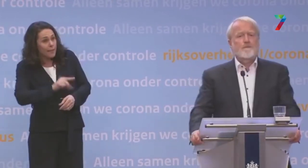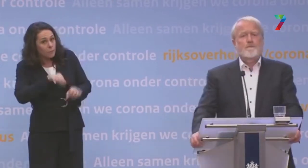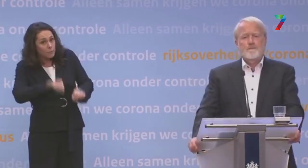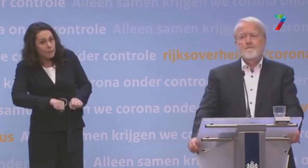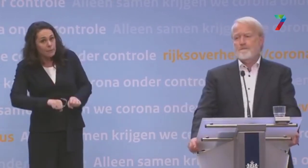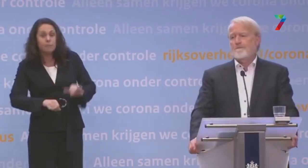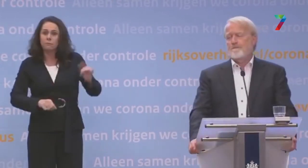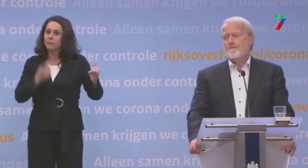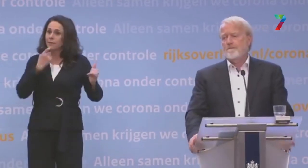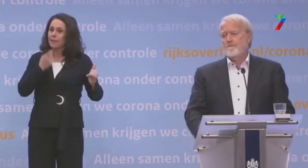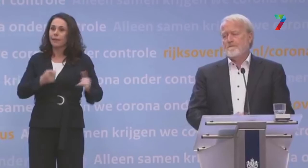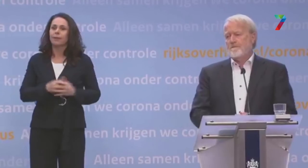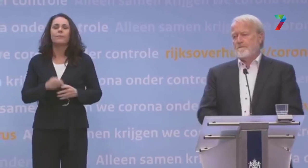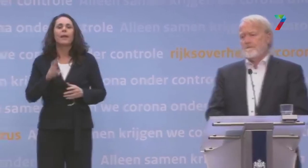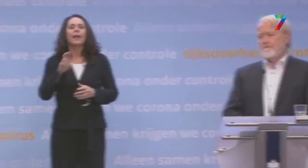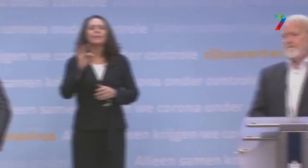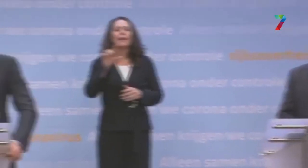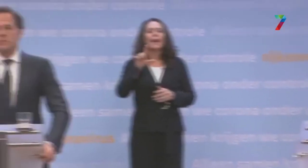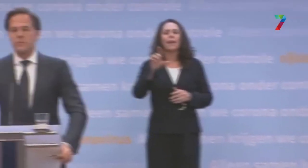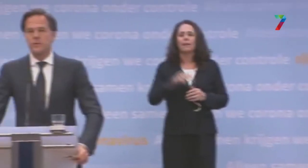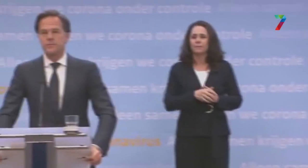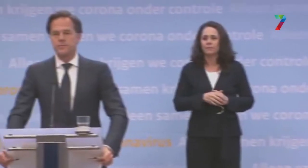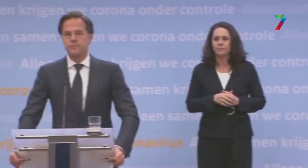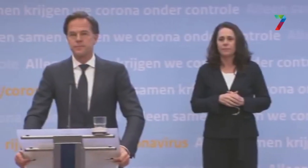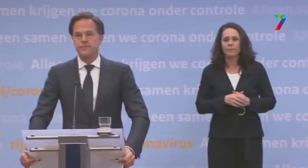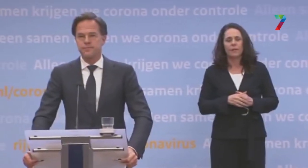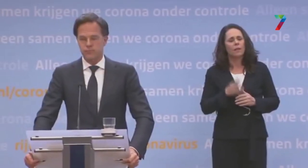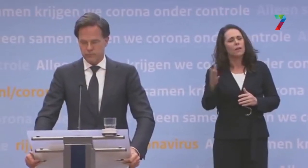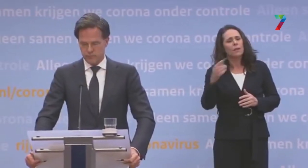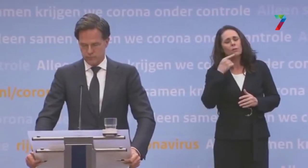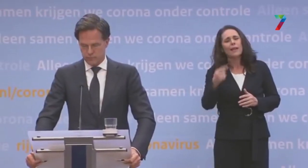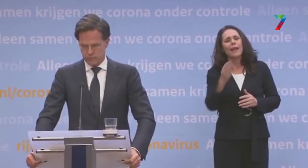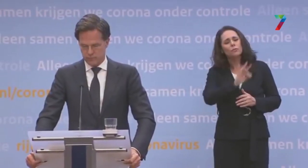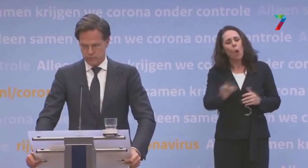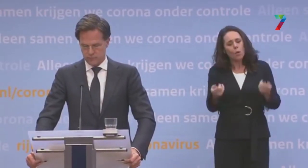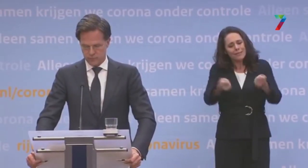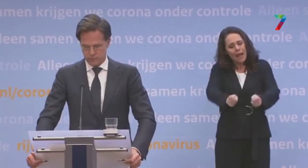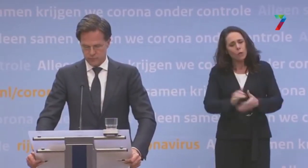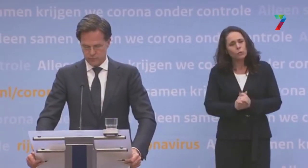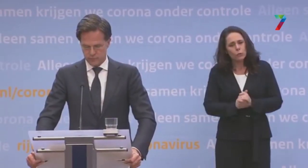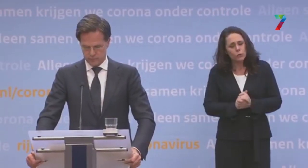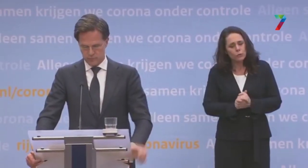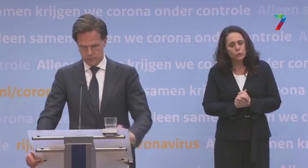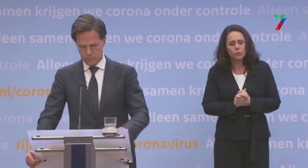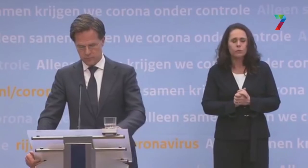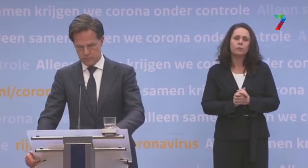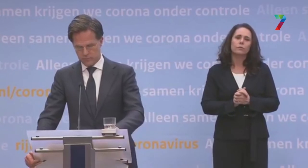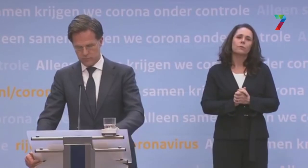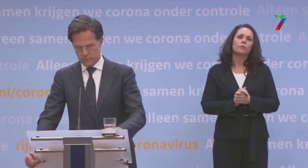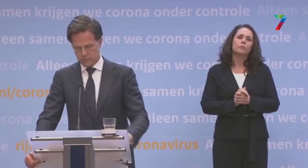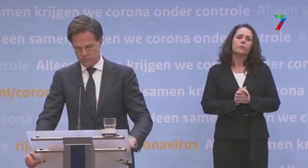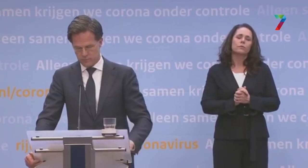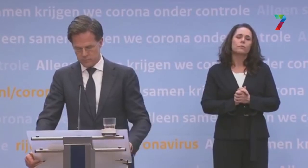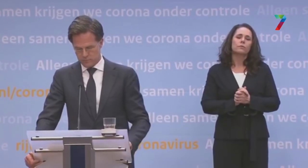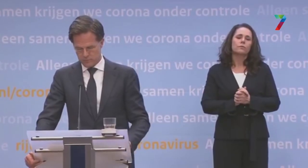Ja. RTL. Ja, meneer Rutte, toen de scholen moesten sluiten, was eigenlijk niet alleen de reden daarvoor, was niet alleen